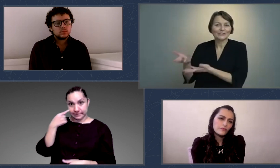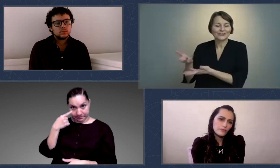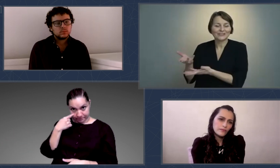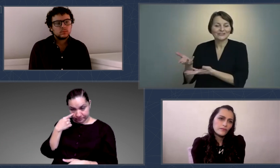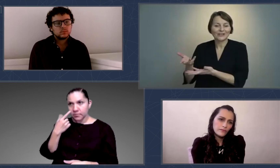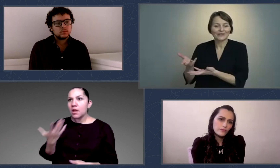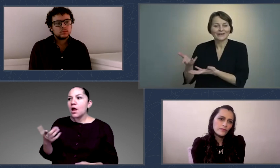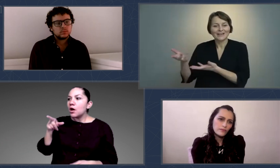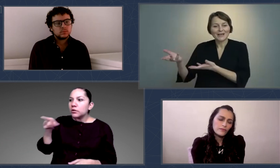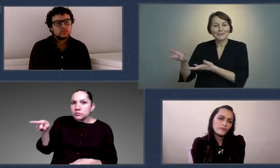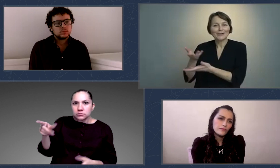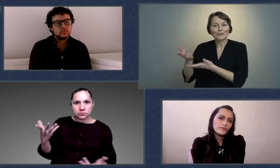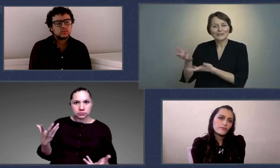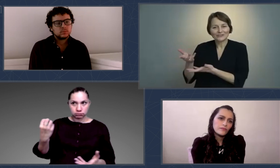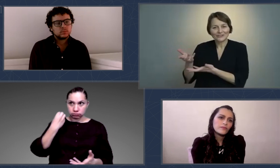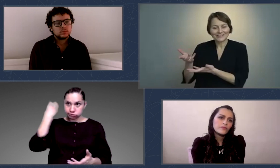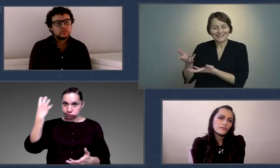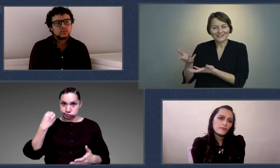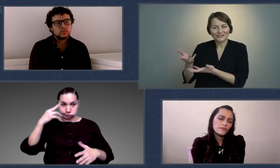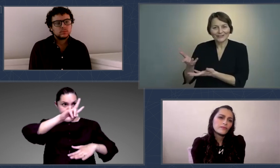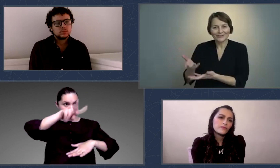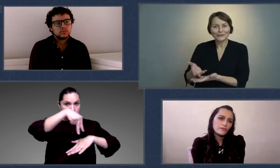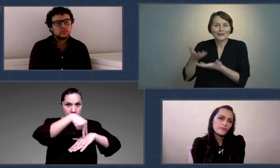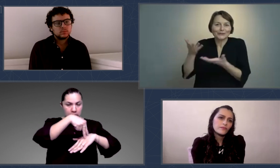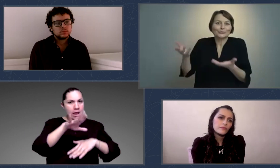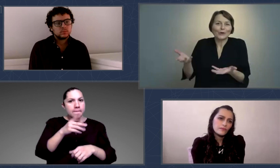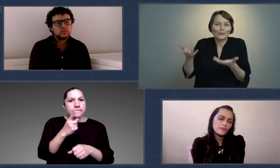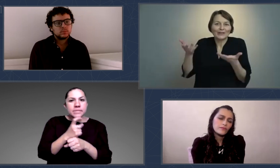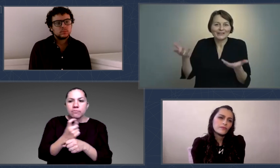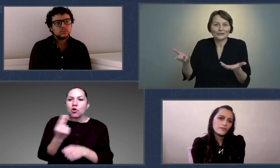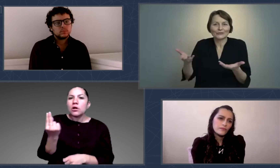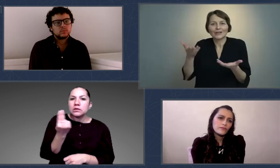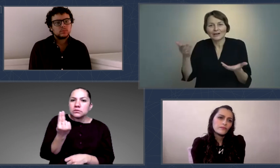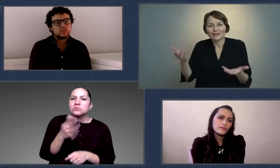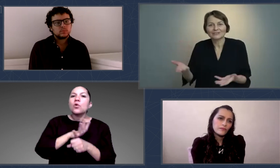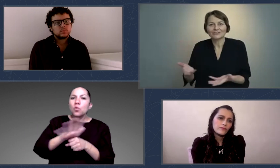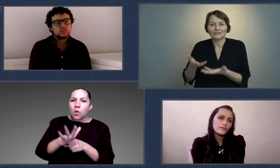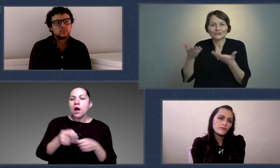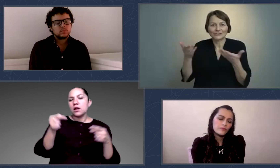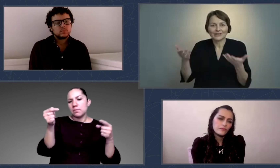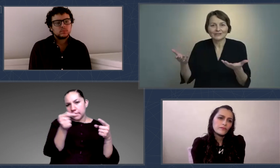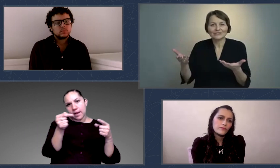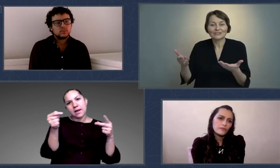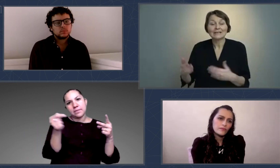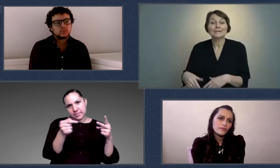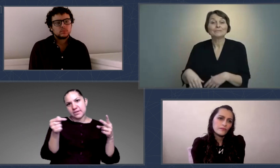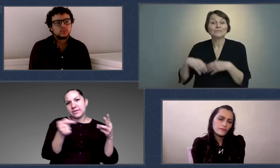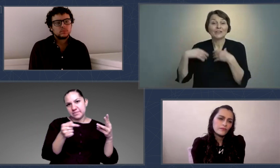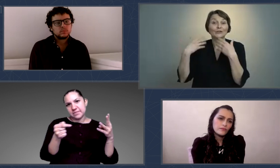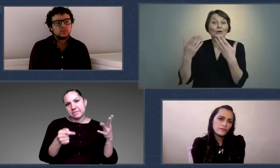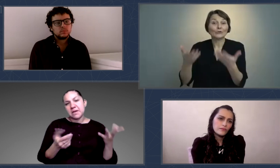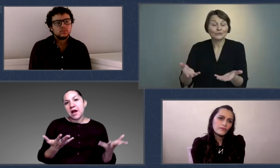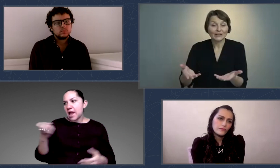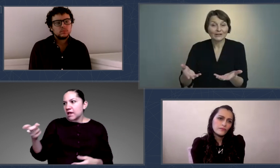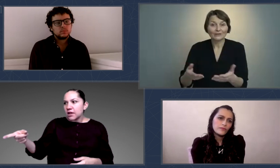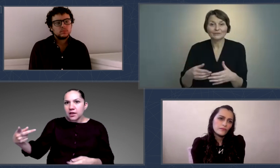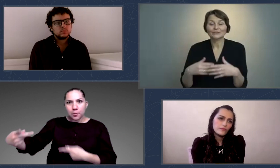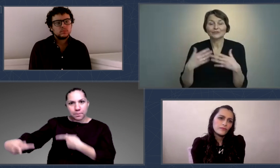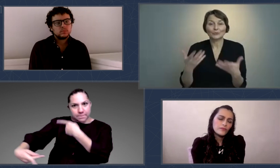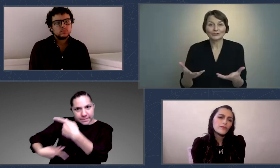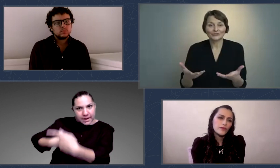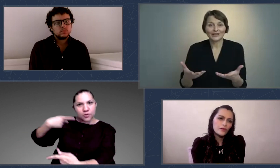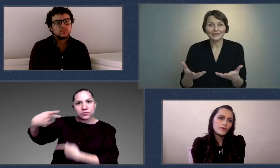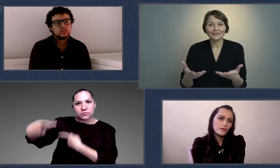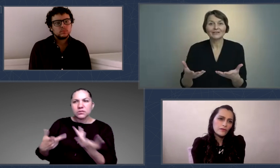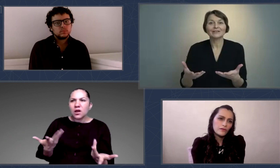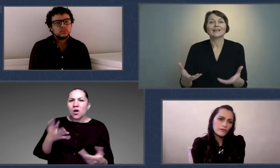que necesitas para poder trabajar en esta conferencia. Y entonces ellos me pueden preguntar eh, cómo se hace